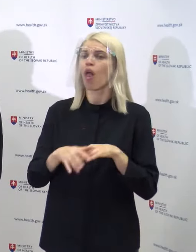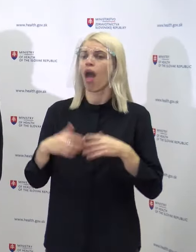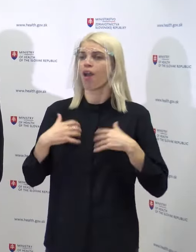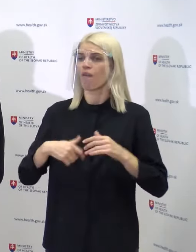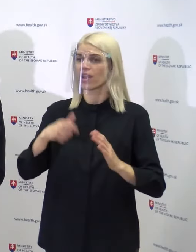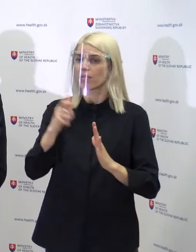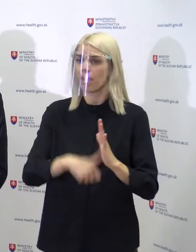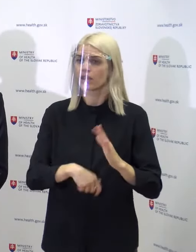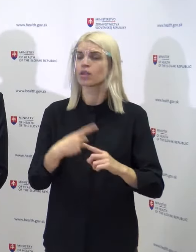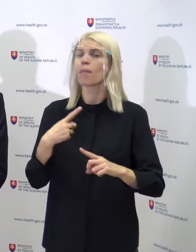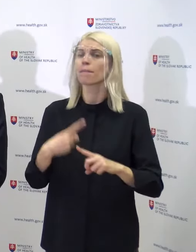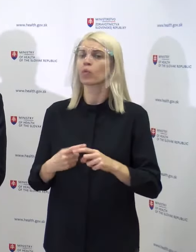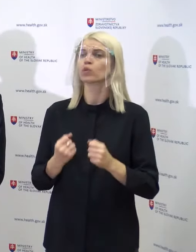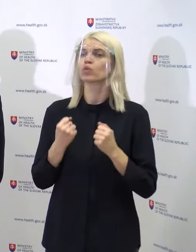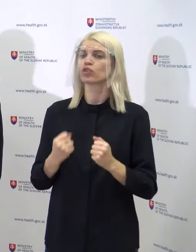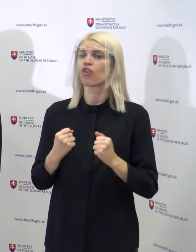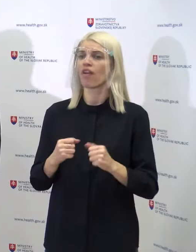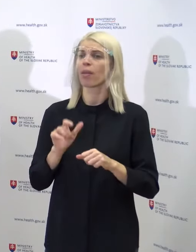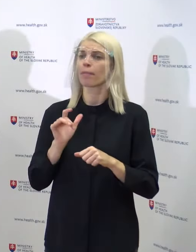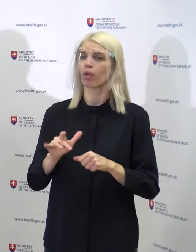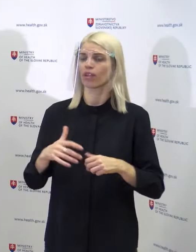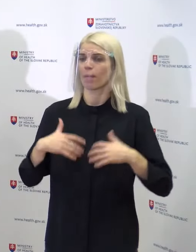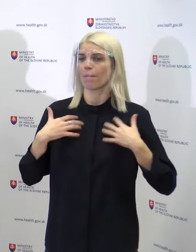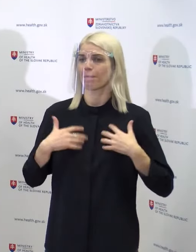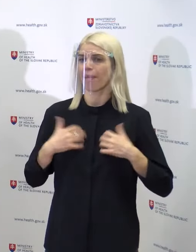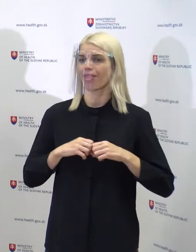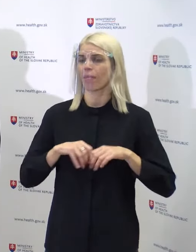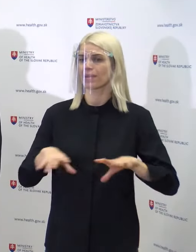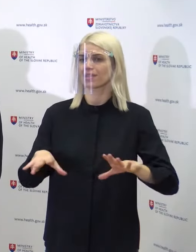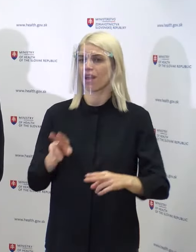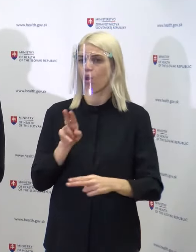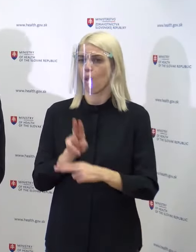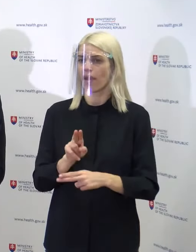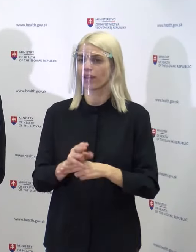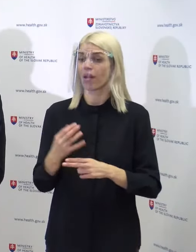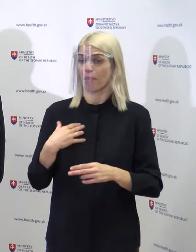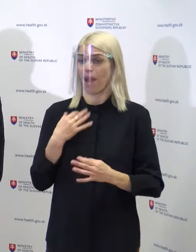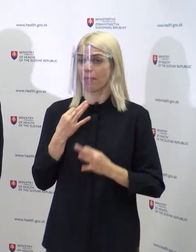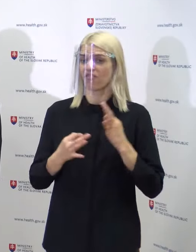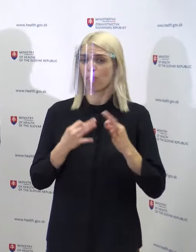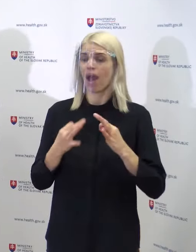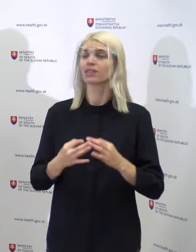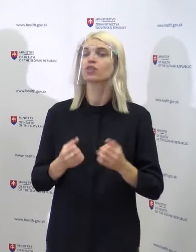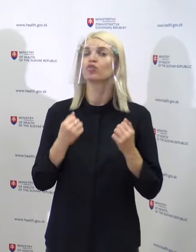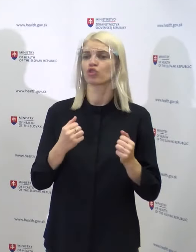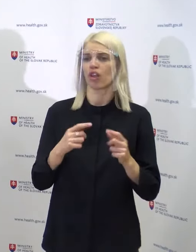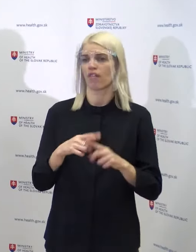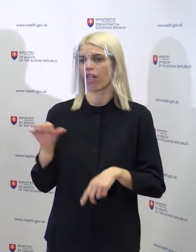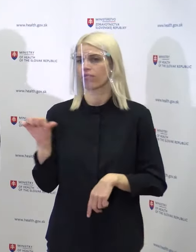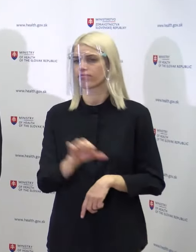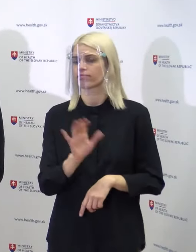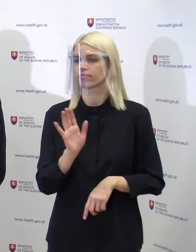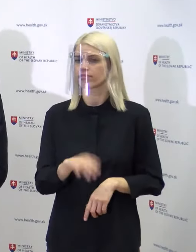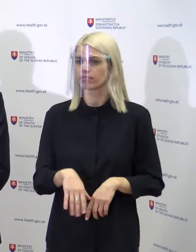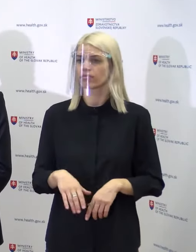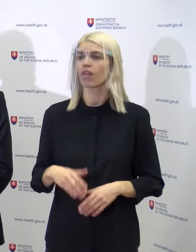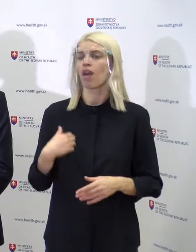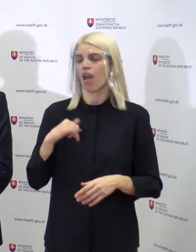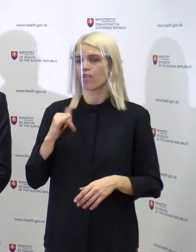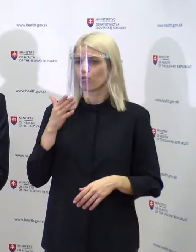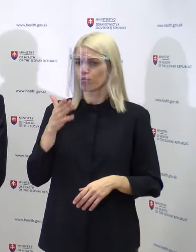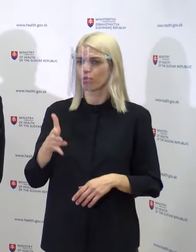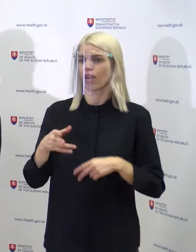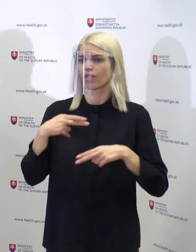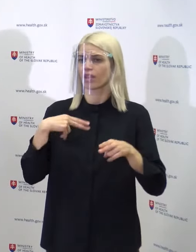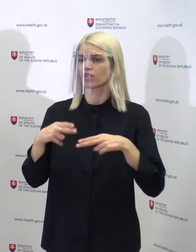dodržiavaní protipandemického opatrení, kde máme informácie, že sa to z veľkej miery neodržiava, ale o tom ešte budem diskutovať s hlavnou